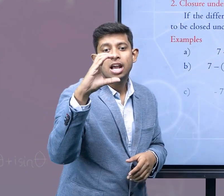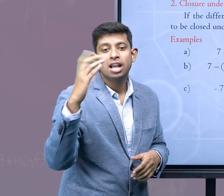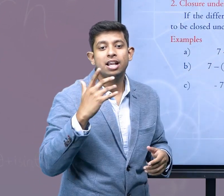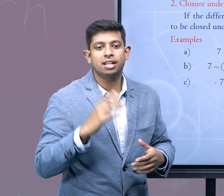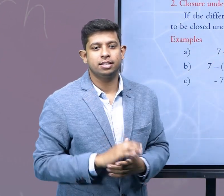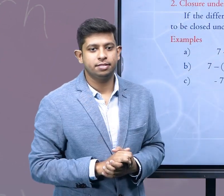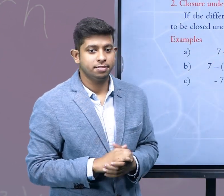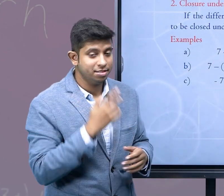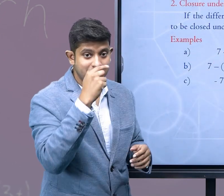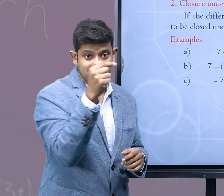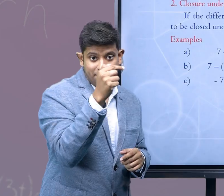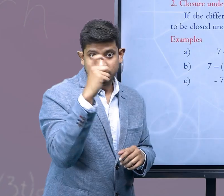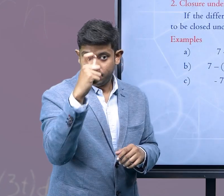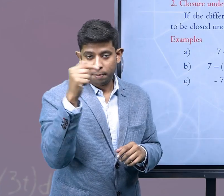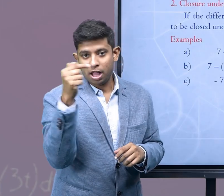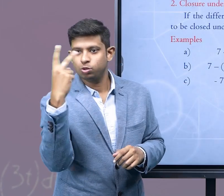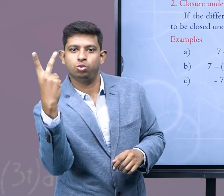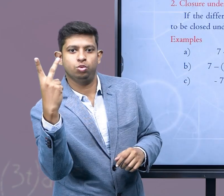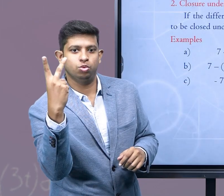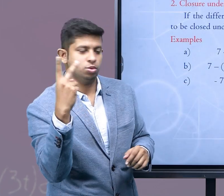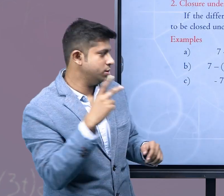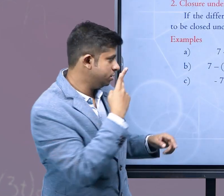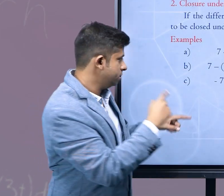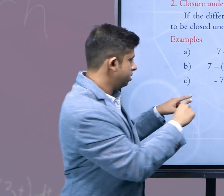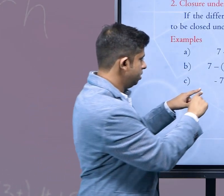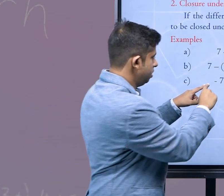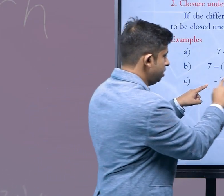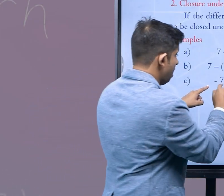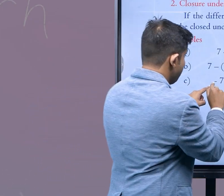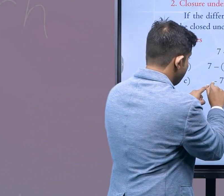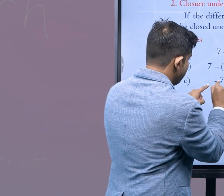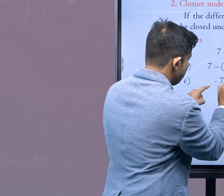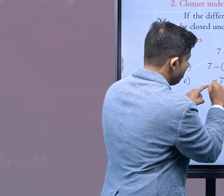C -7 - 2 is equals to -9.